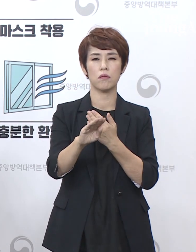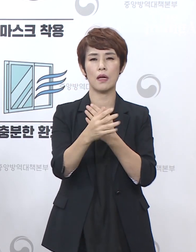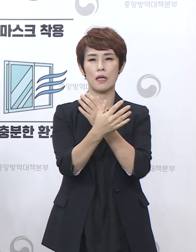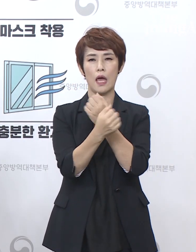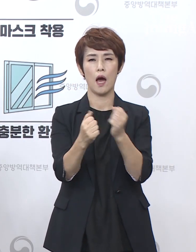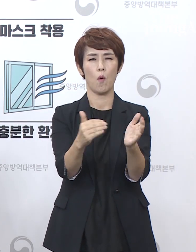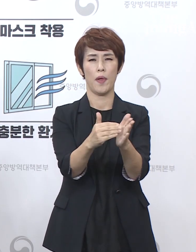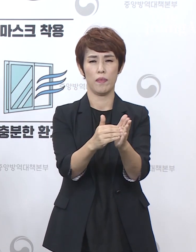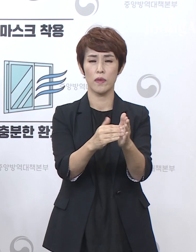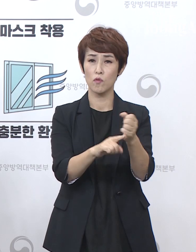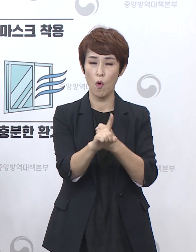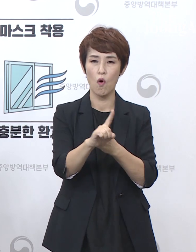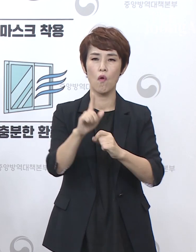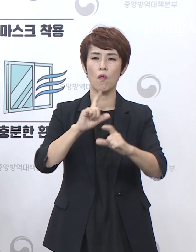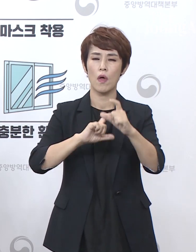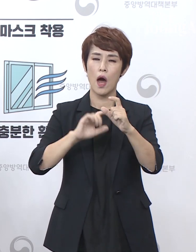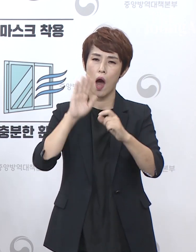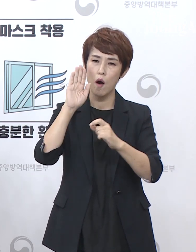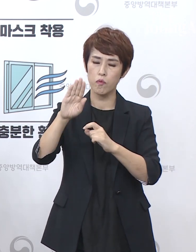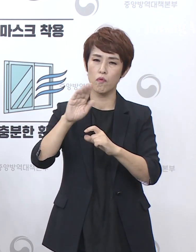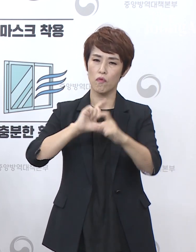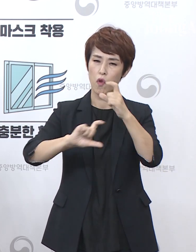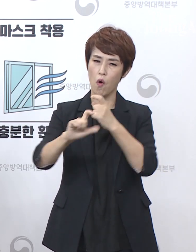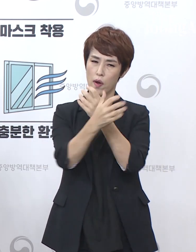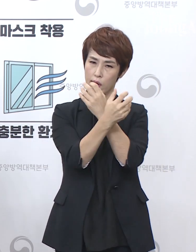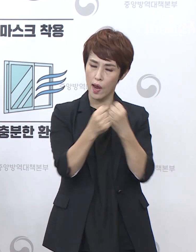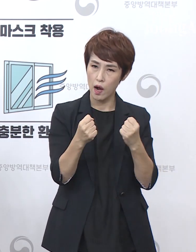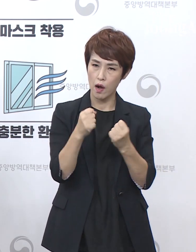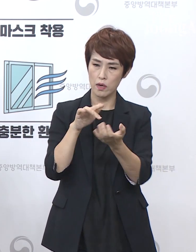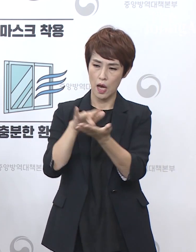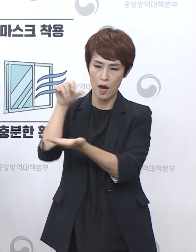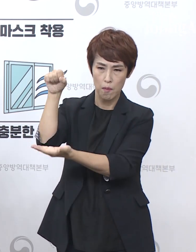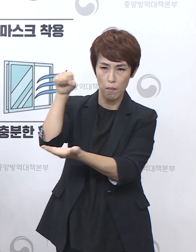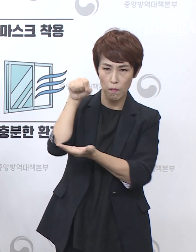예약으로 혹시 그 공급 일정과 백신 접종 일정이